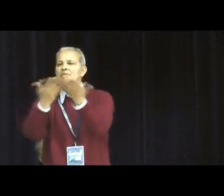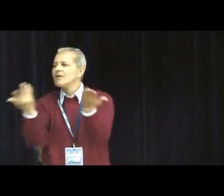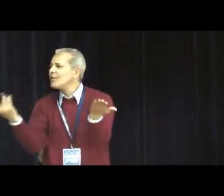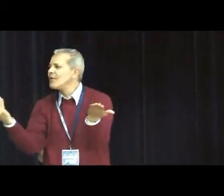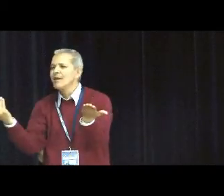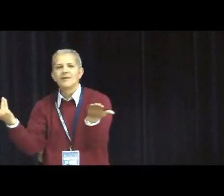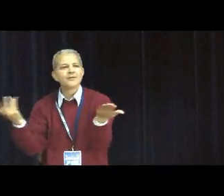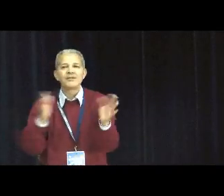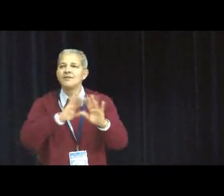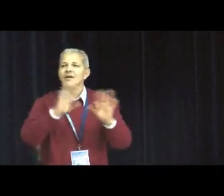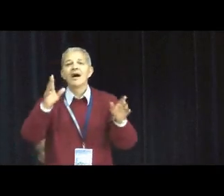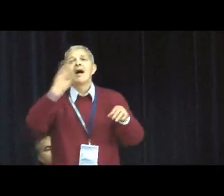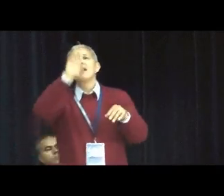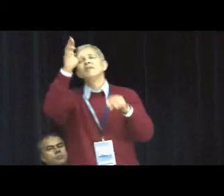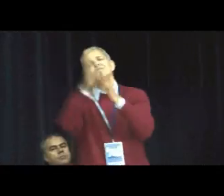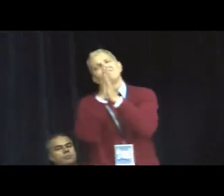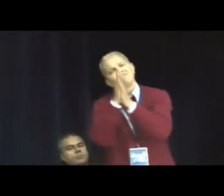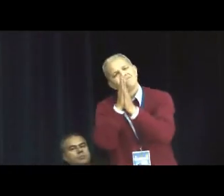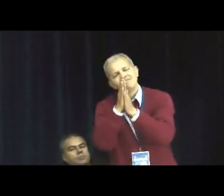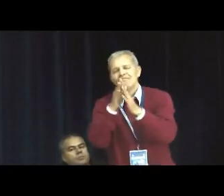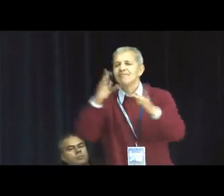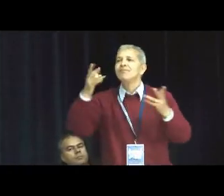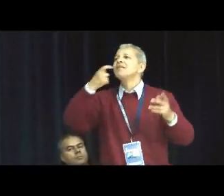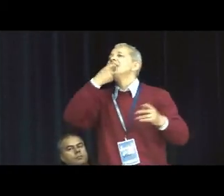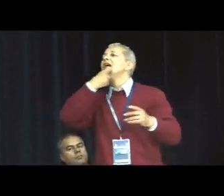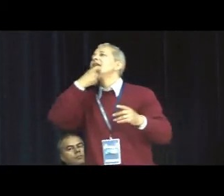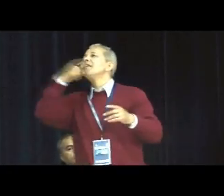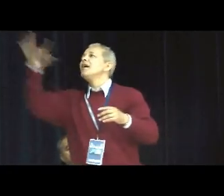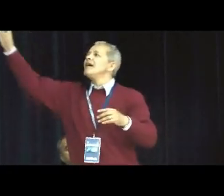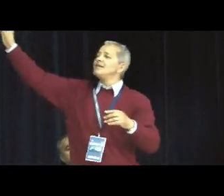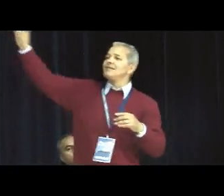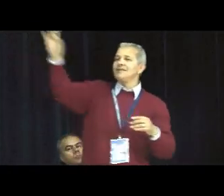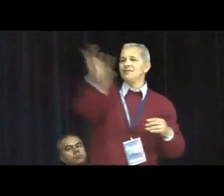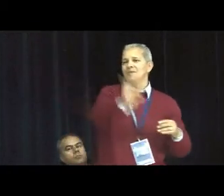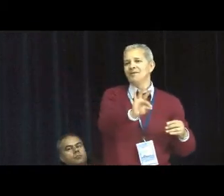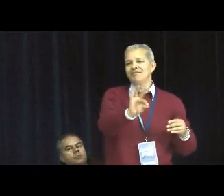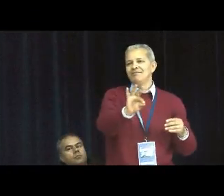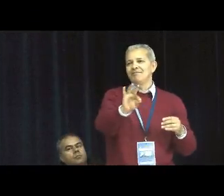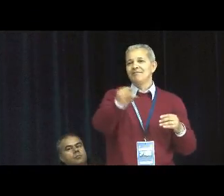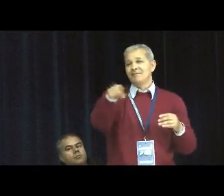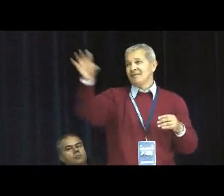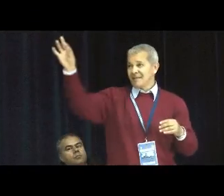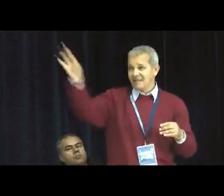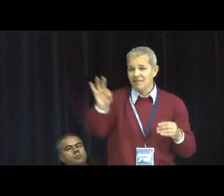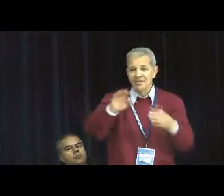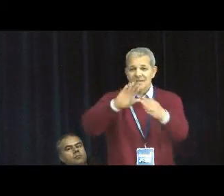المفروض أن هذه الترجمة يجب النهوض بها، يجب توفير المترجمين. دائما ما